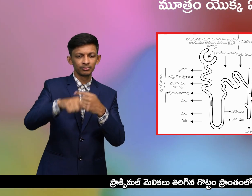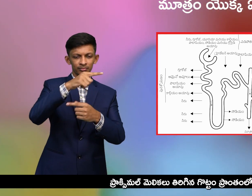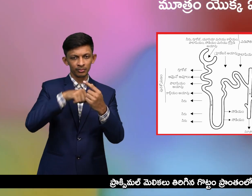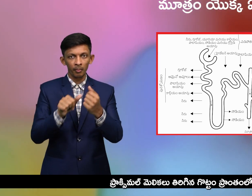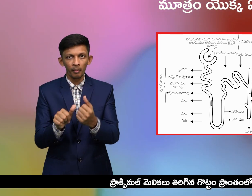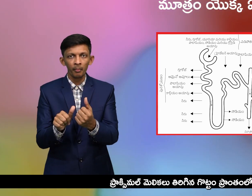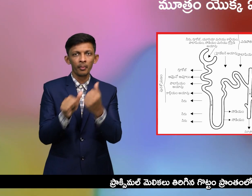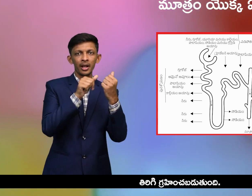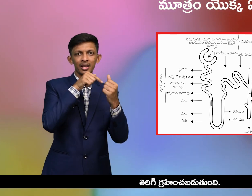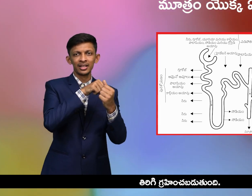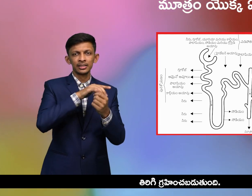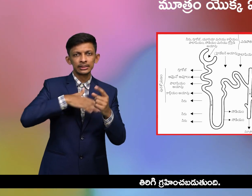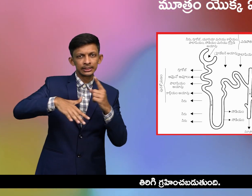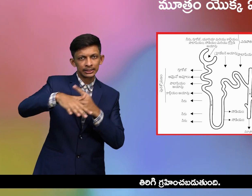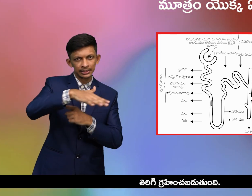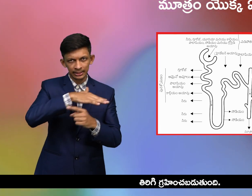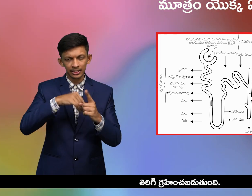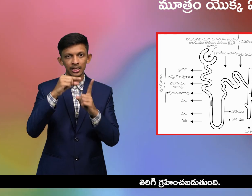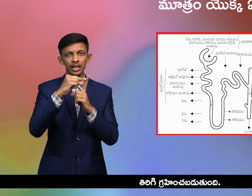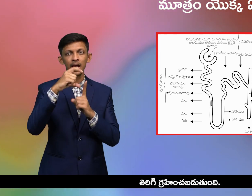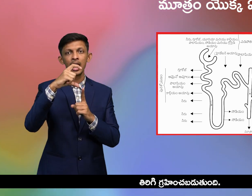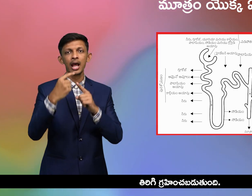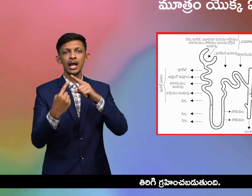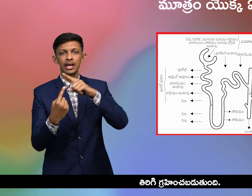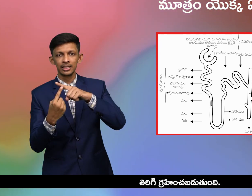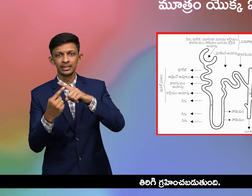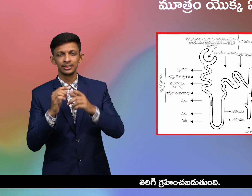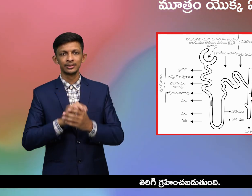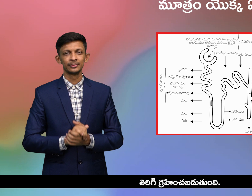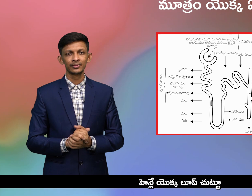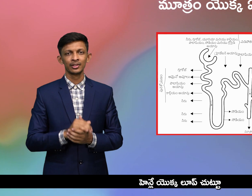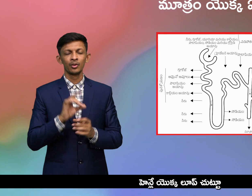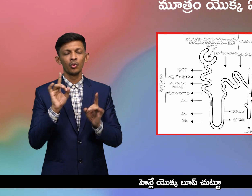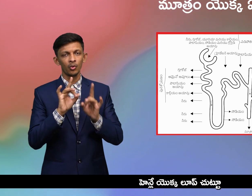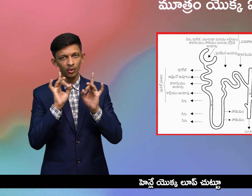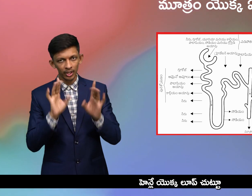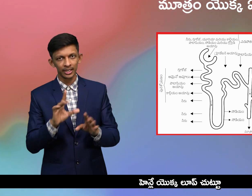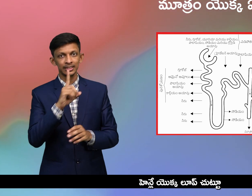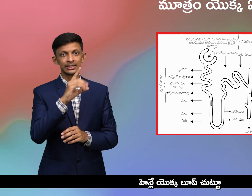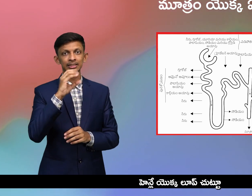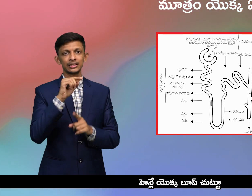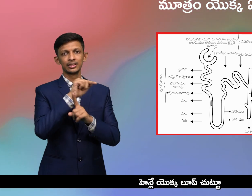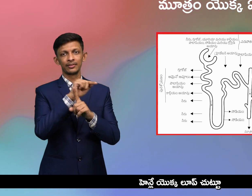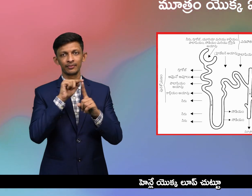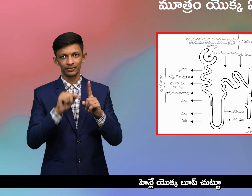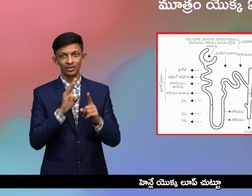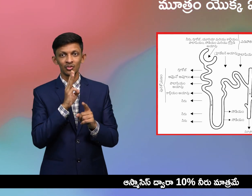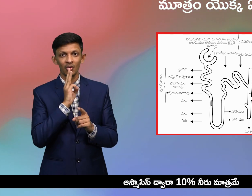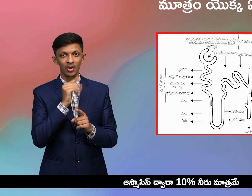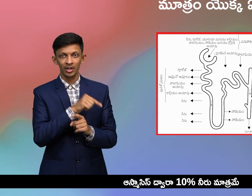గొట్టం ప్రాంతంలో తిరిగి గ్రహించబడుతుంది. హెన్లే యొక్క లూప్ చుట్టూ